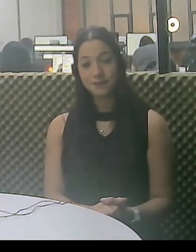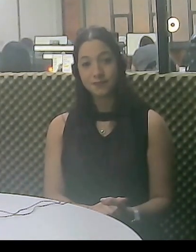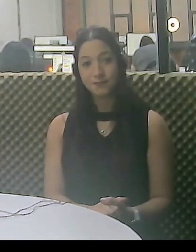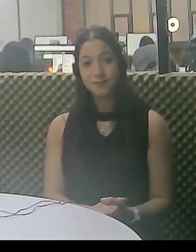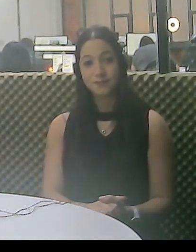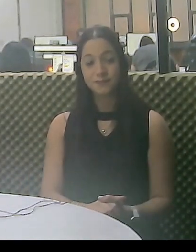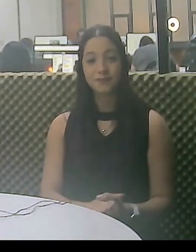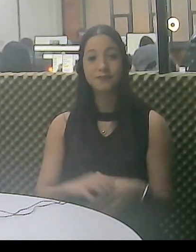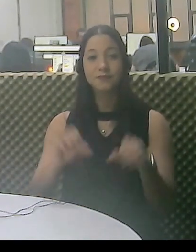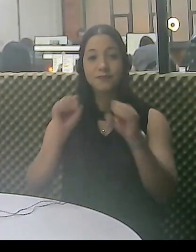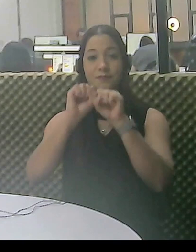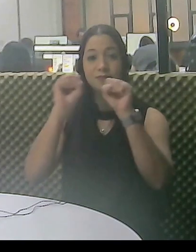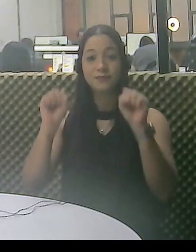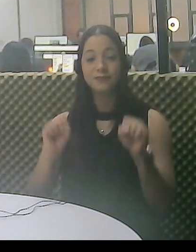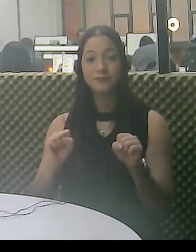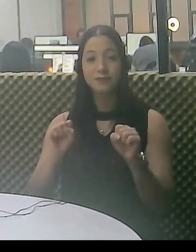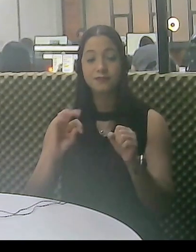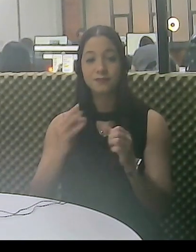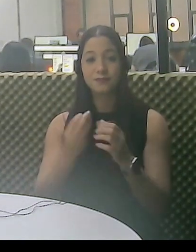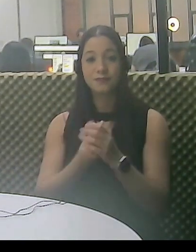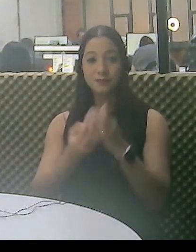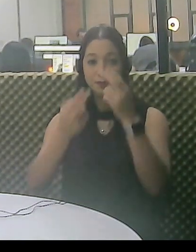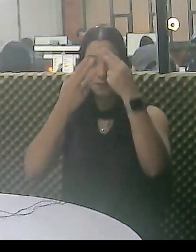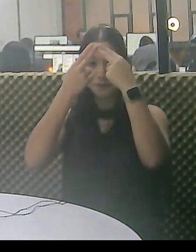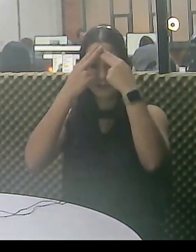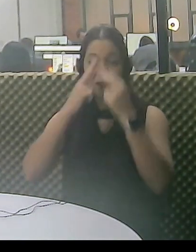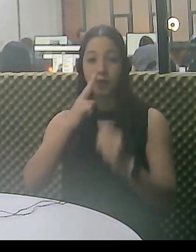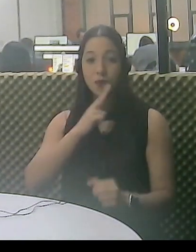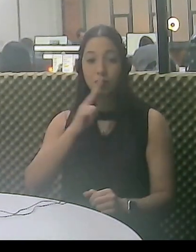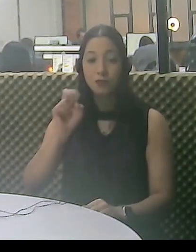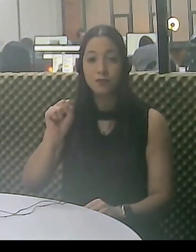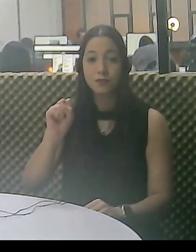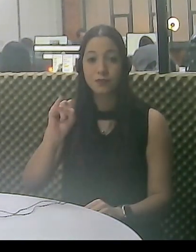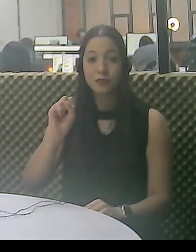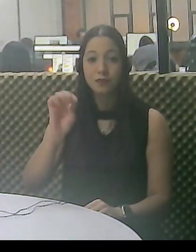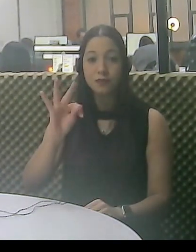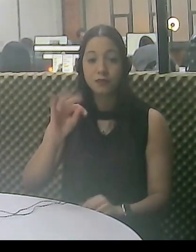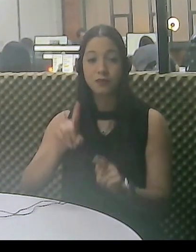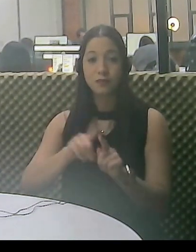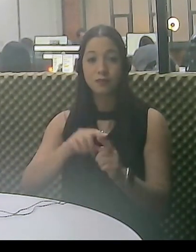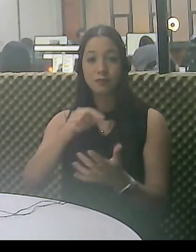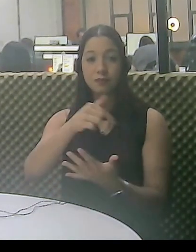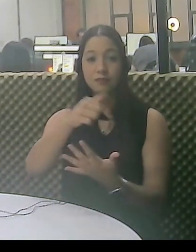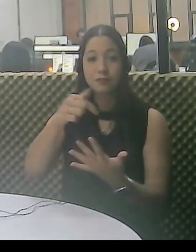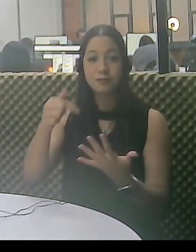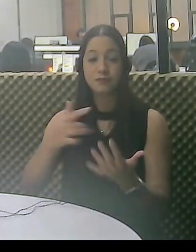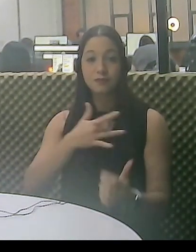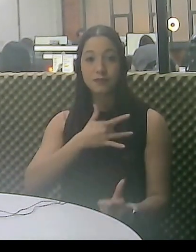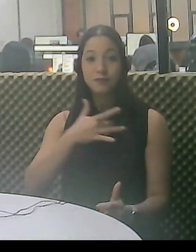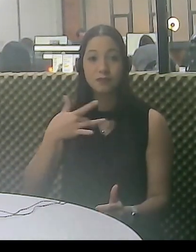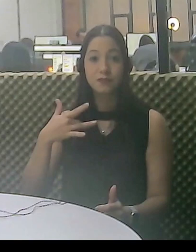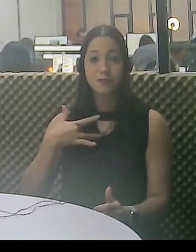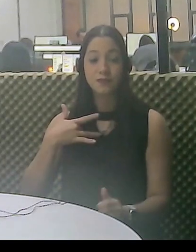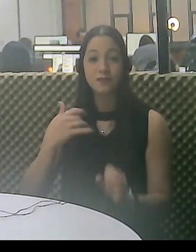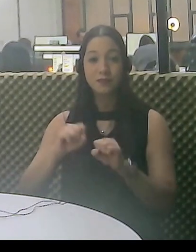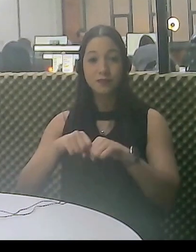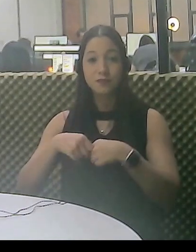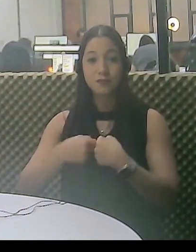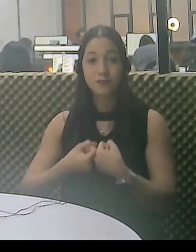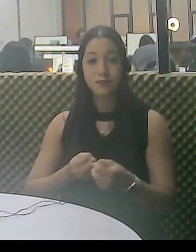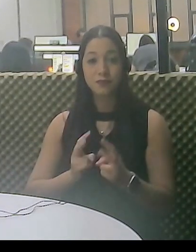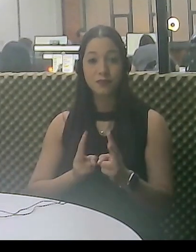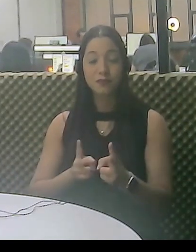O Sistema Integrado de Atendimento a Trauma e Emergência, o SIAT, e outros serviços da saúde agora estão com reforços para